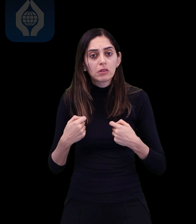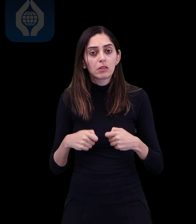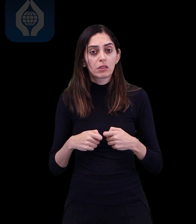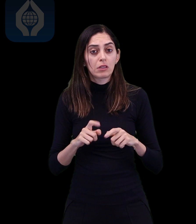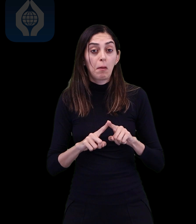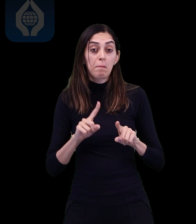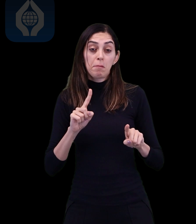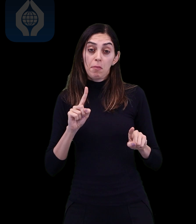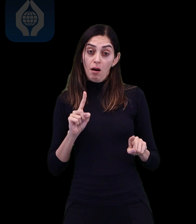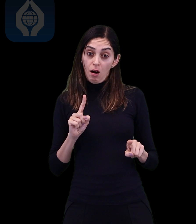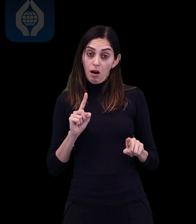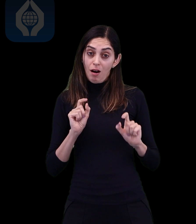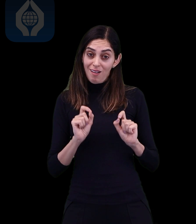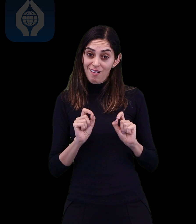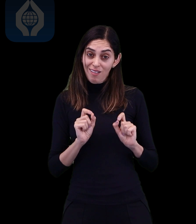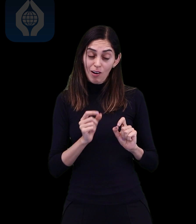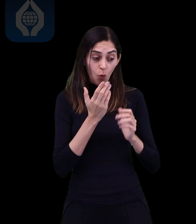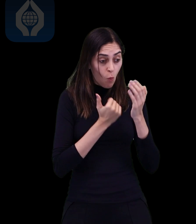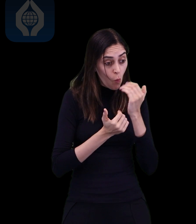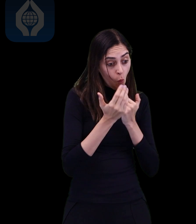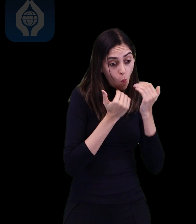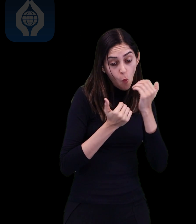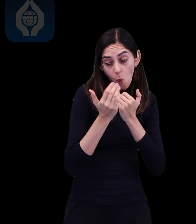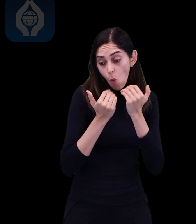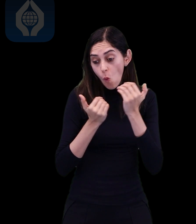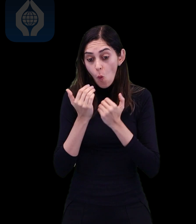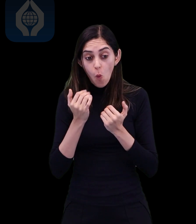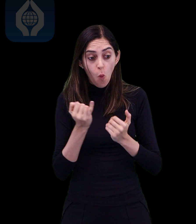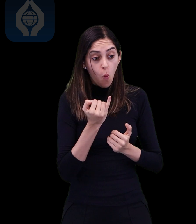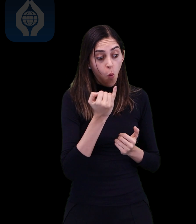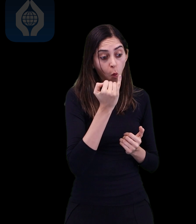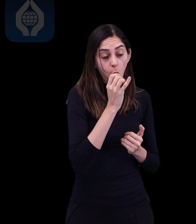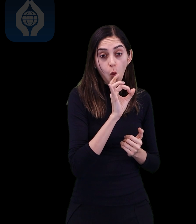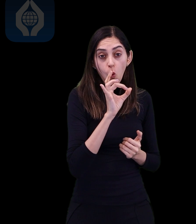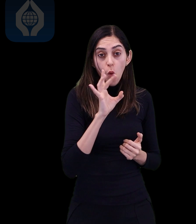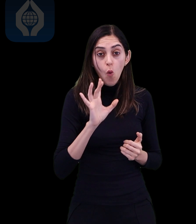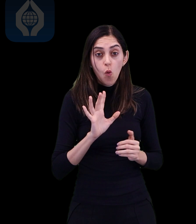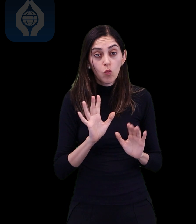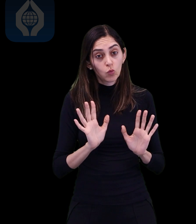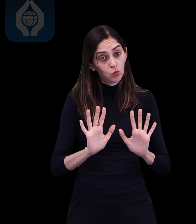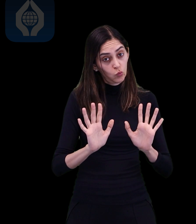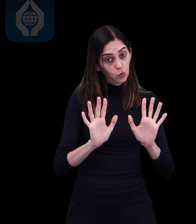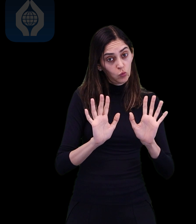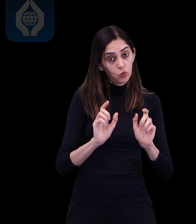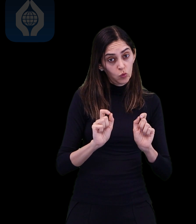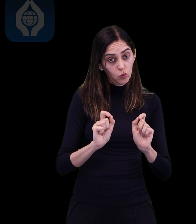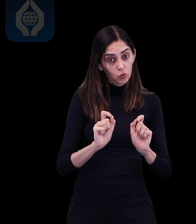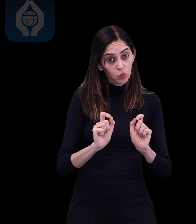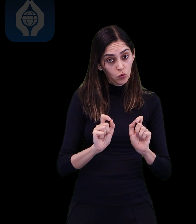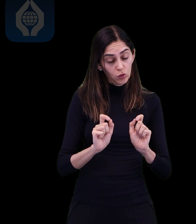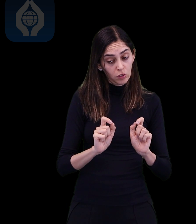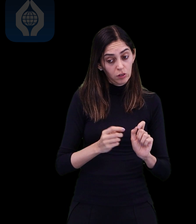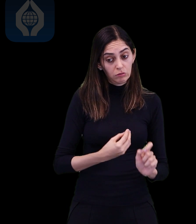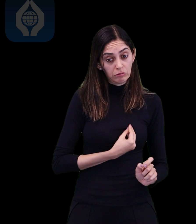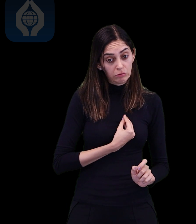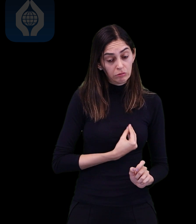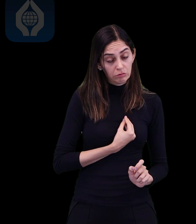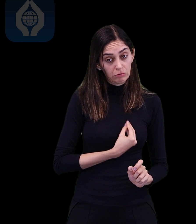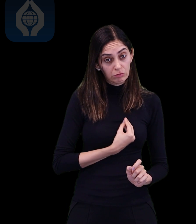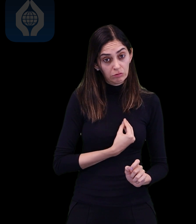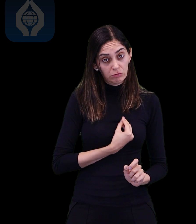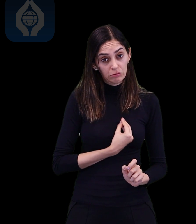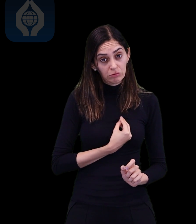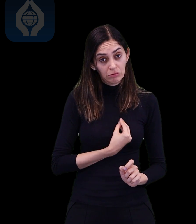não importa quão bem os alimentos, esse alimento só nos satisfará nesta vida. E quanto ao